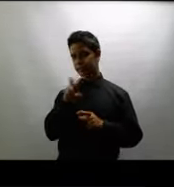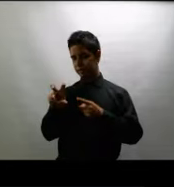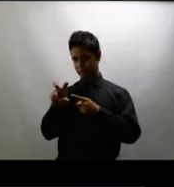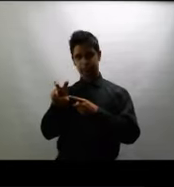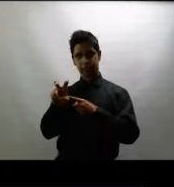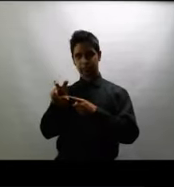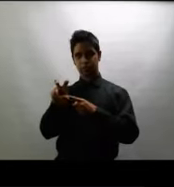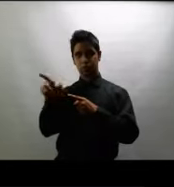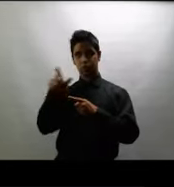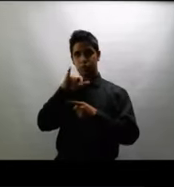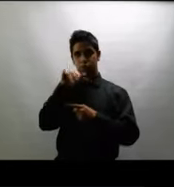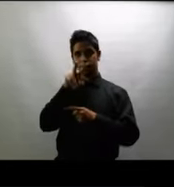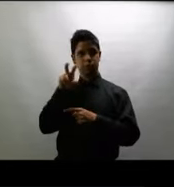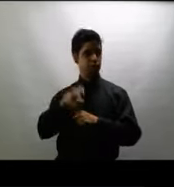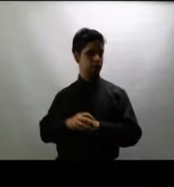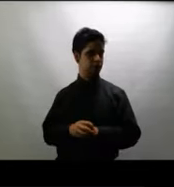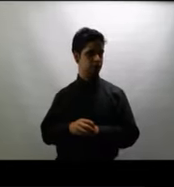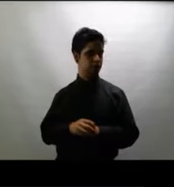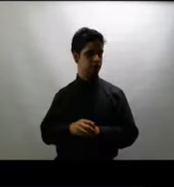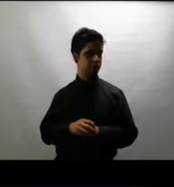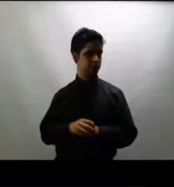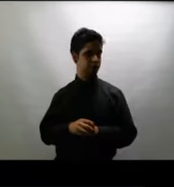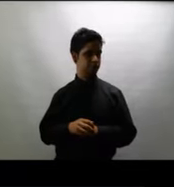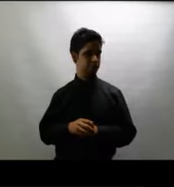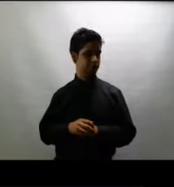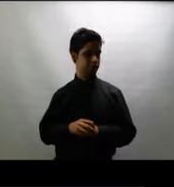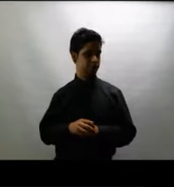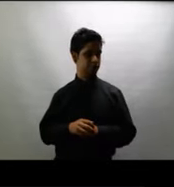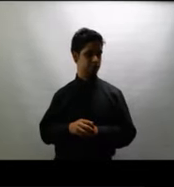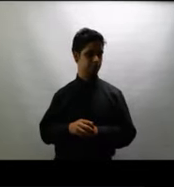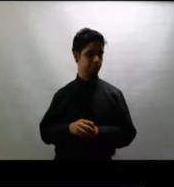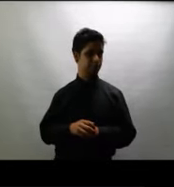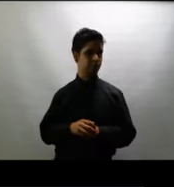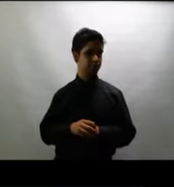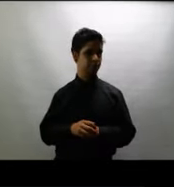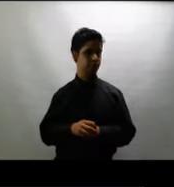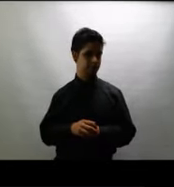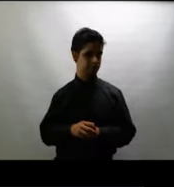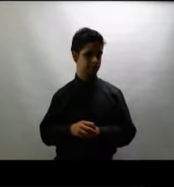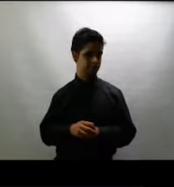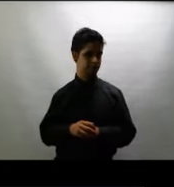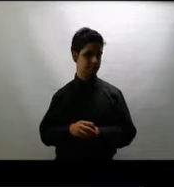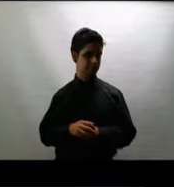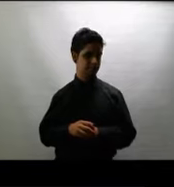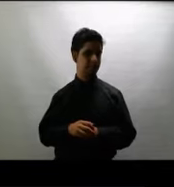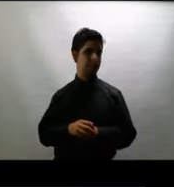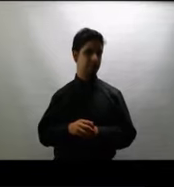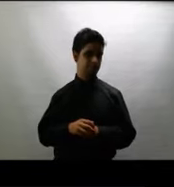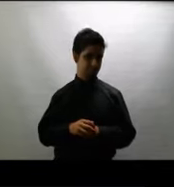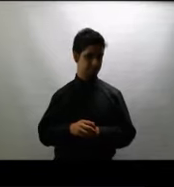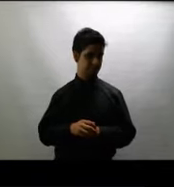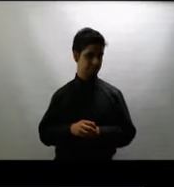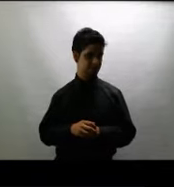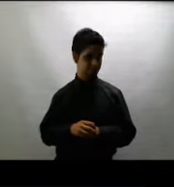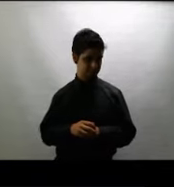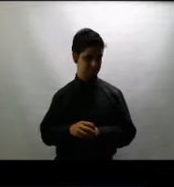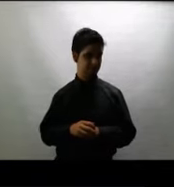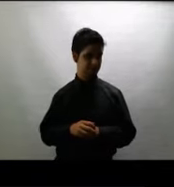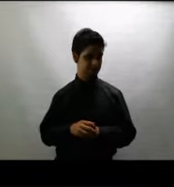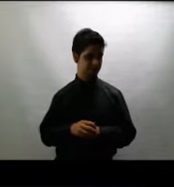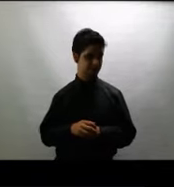Sería, déjame ver si estoy bien. Se escribiría, vamos, C, la A, la F, la